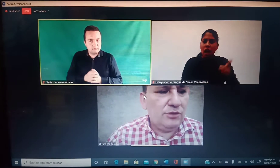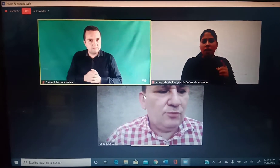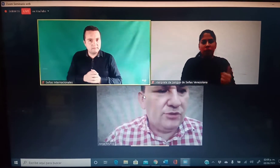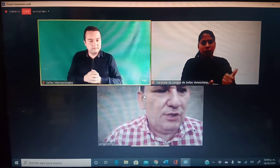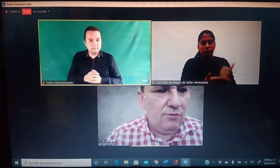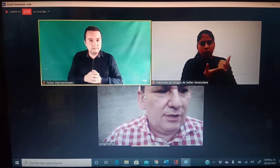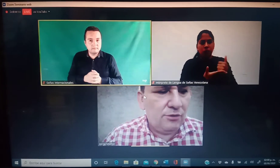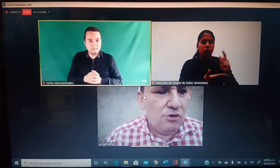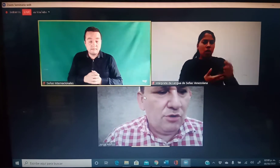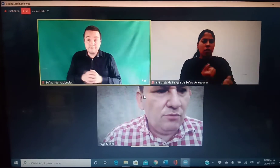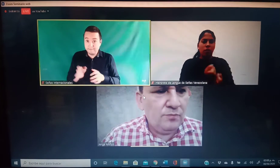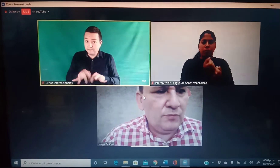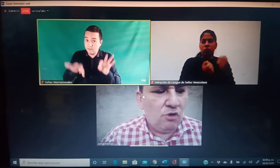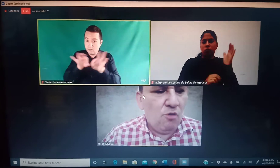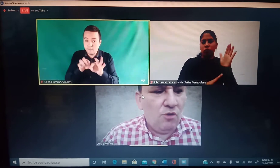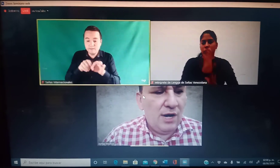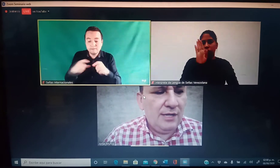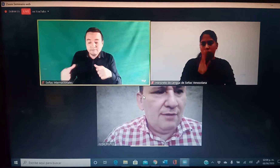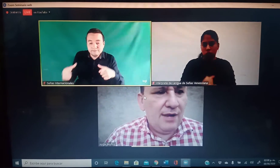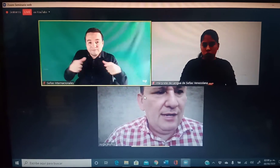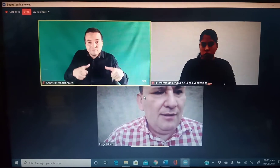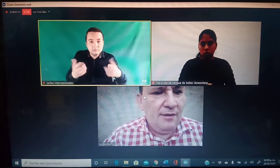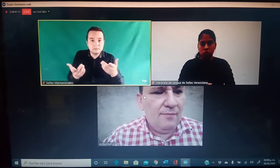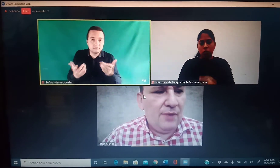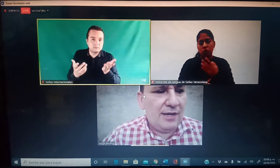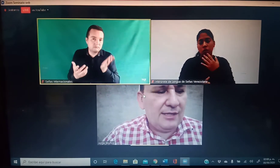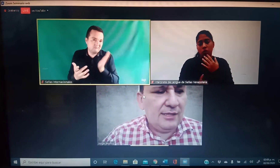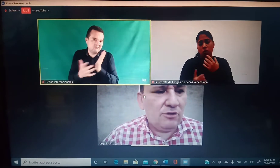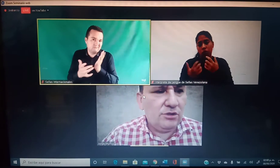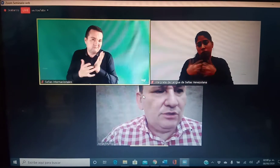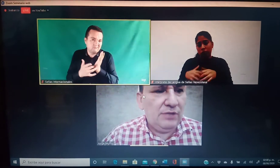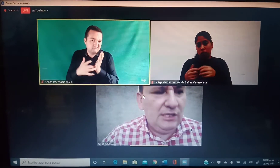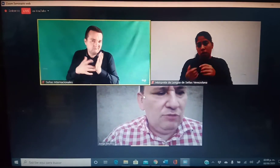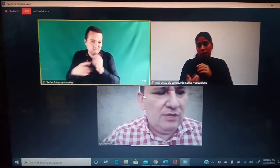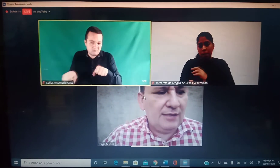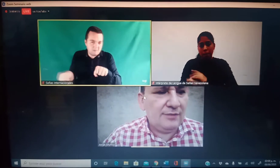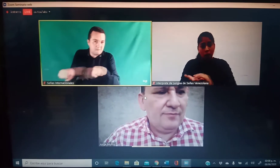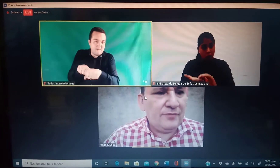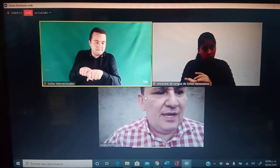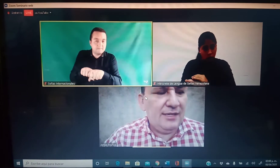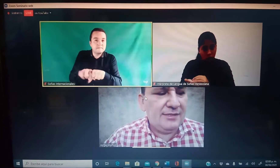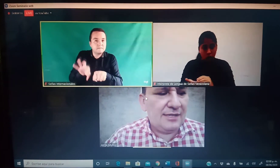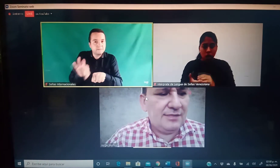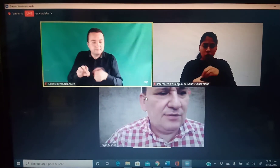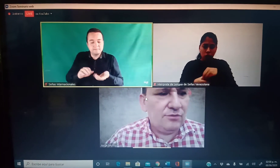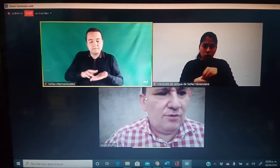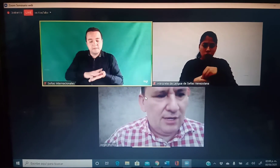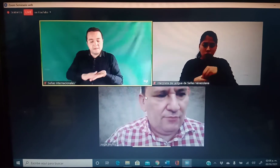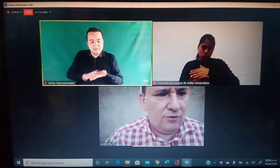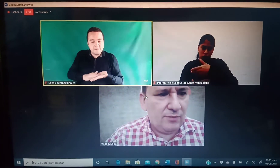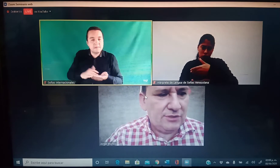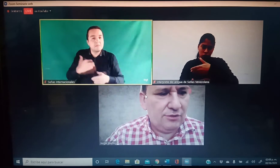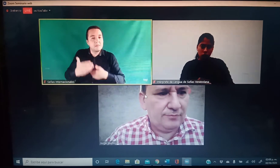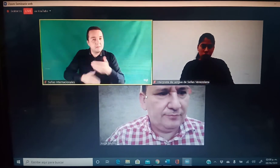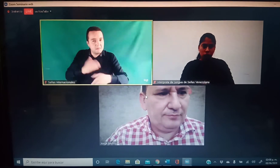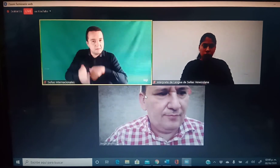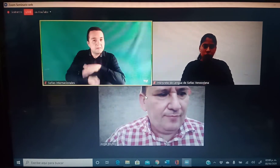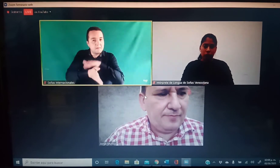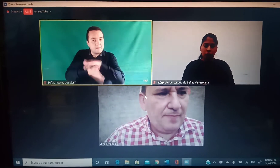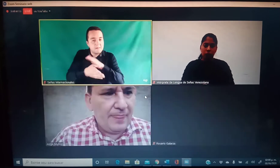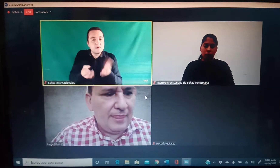con un dispositivo electrónico como la línea braille para tener continuidad en ese acceso a la información.